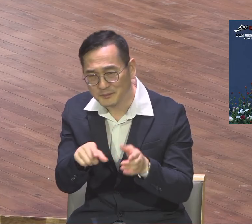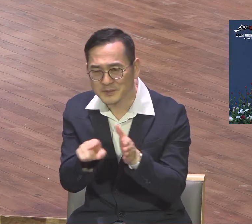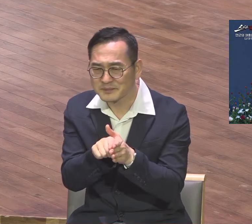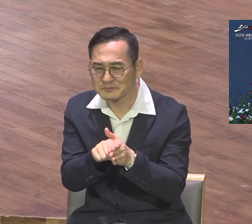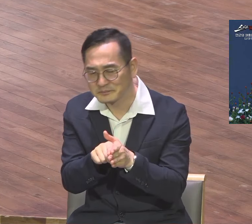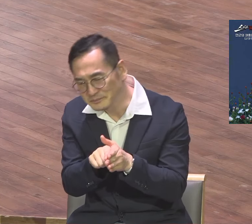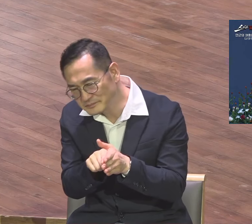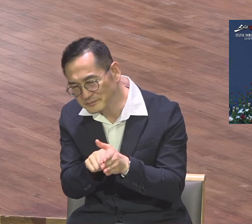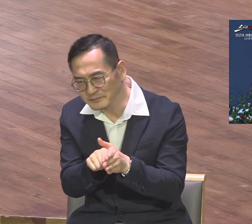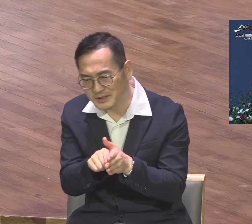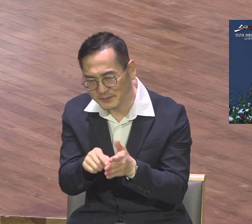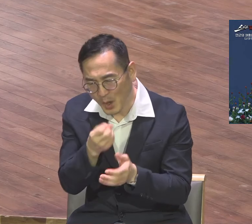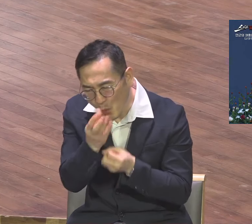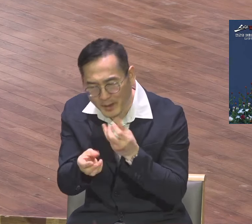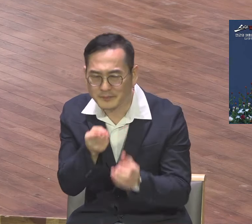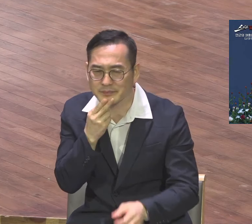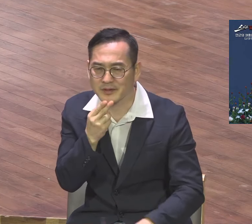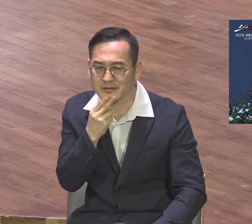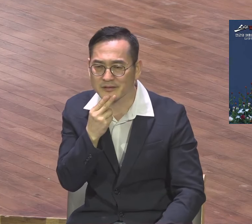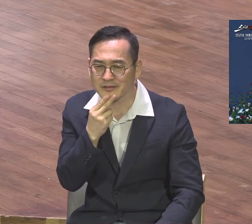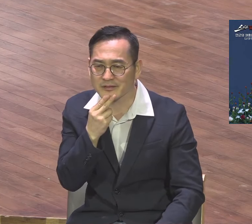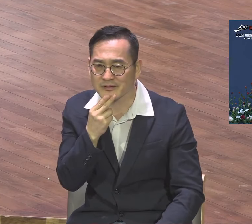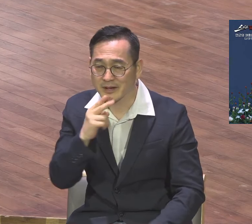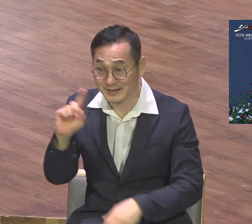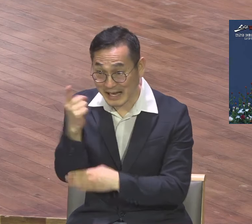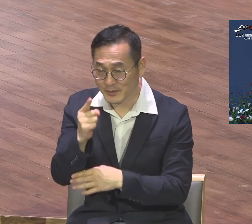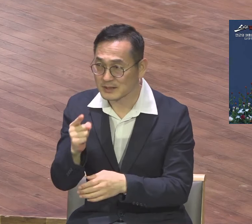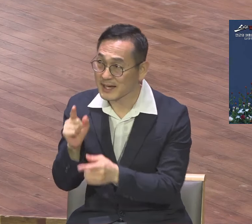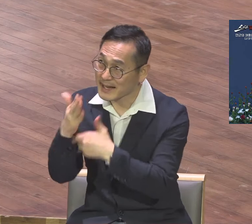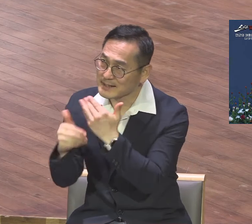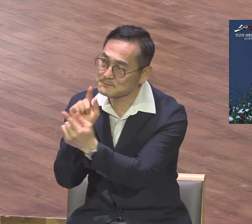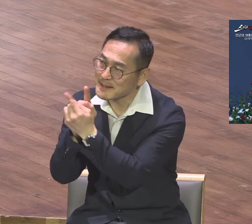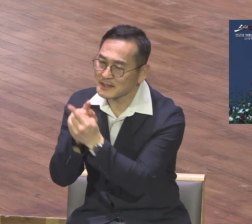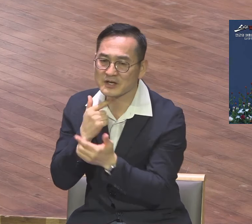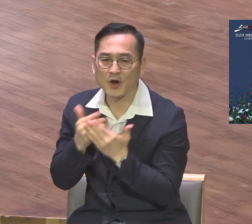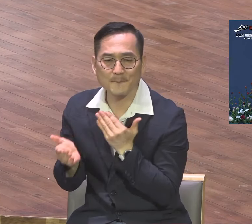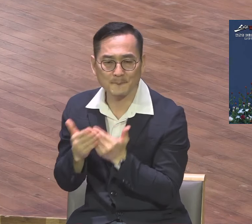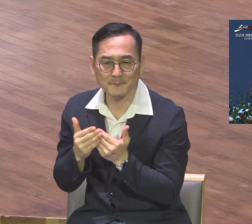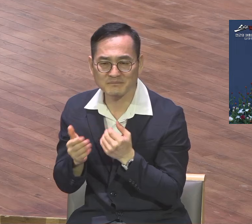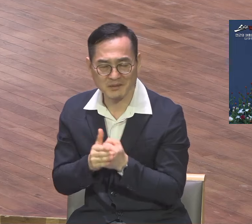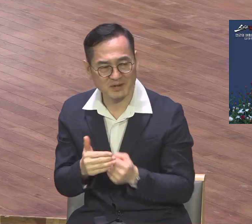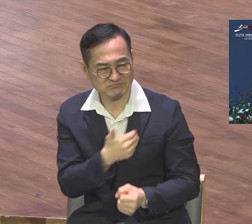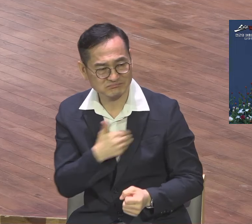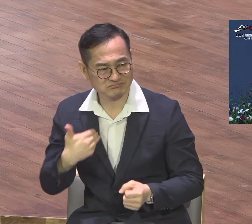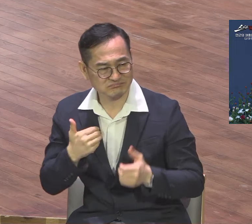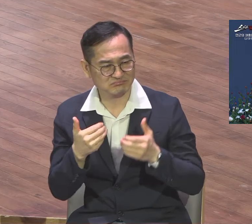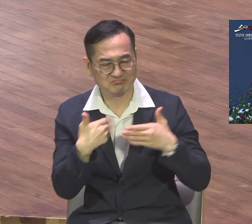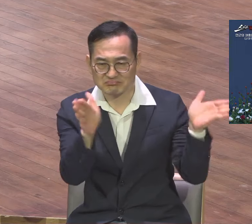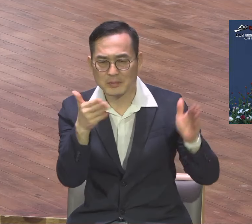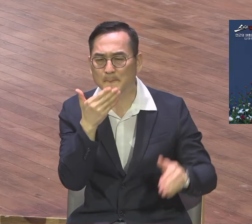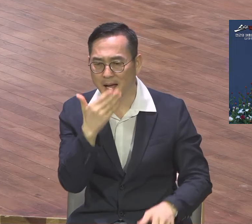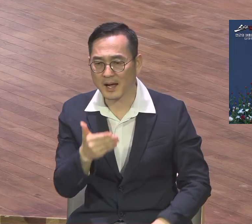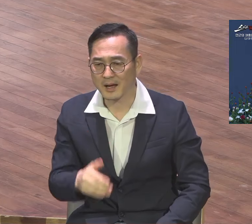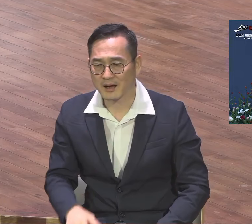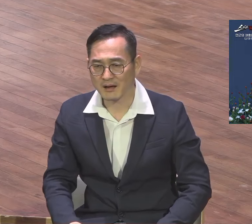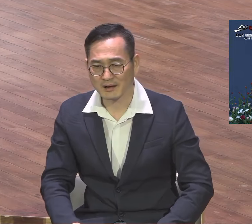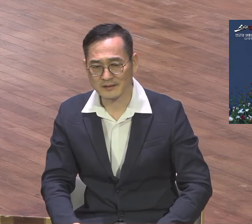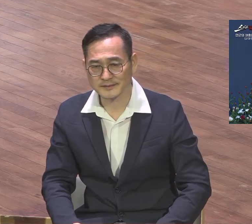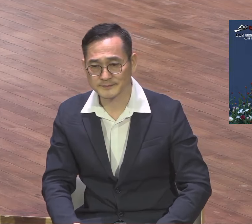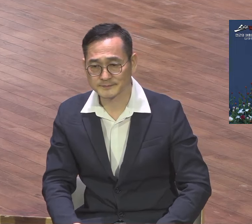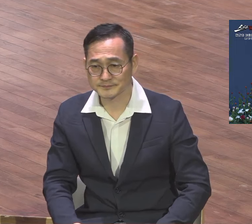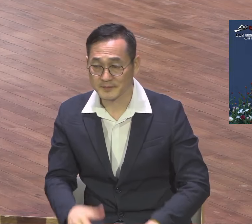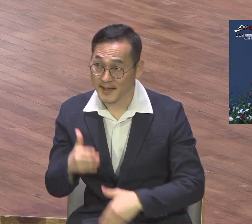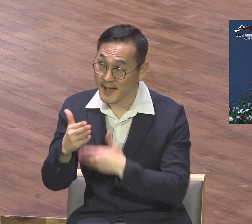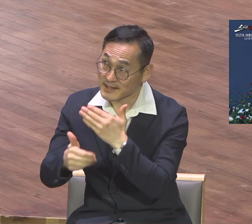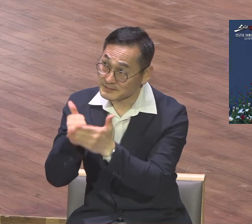체험을 못했기 때문에 이 다윗처럼 이 체험을 해야 되는데, 하나님이 나와 함께 계시는, 하나님이 나를